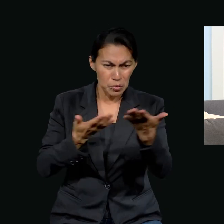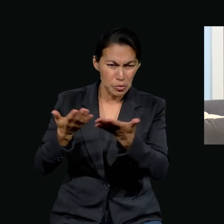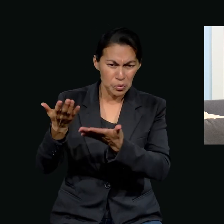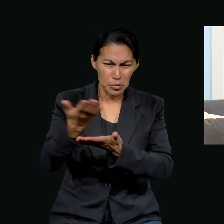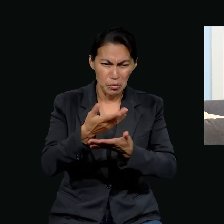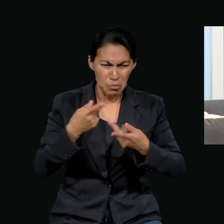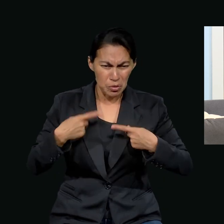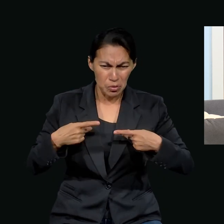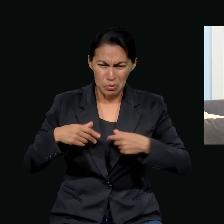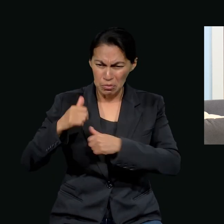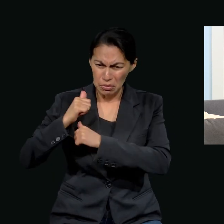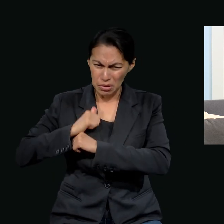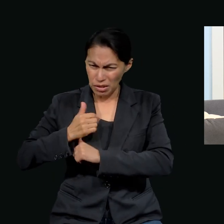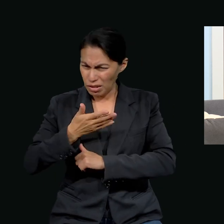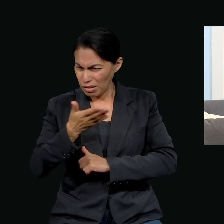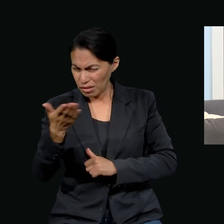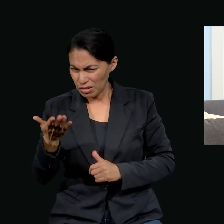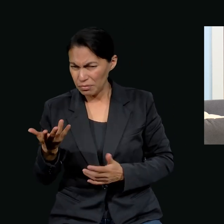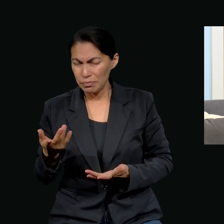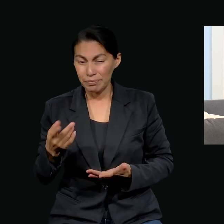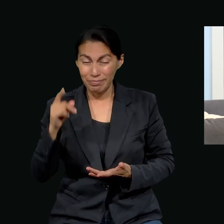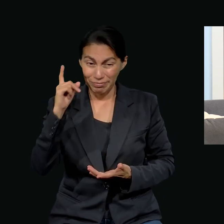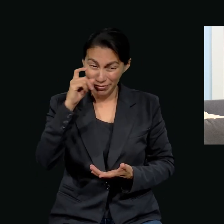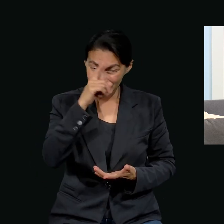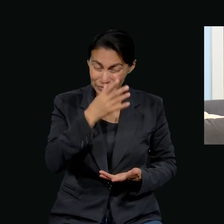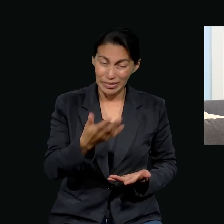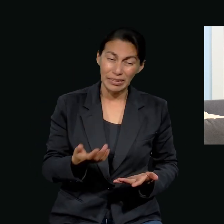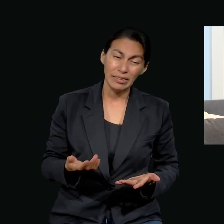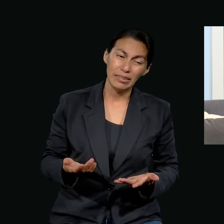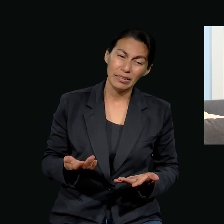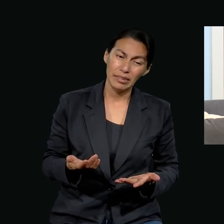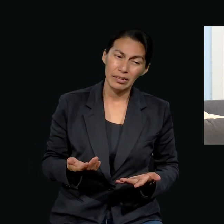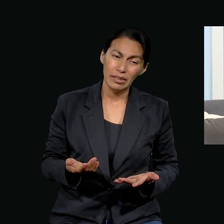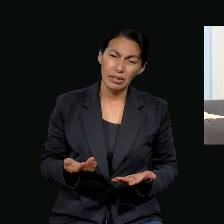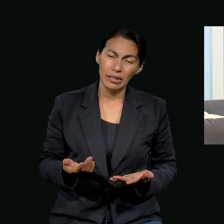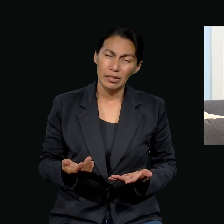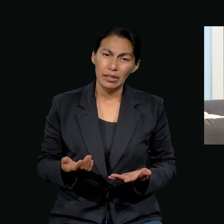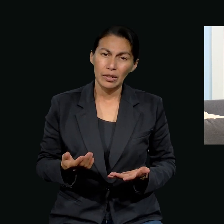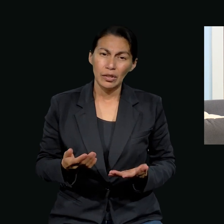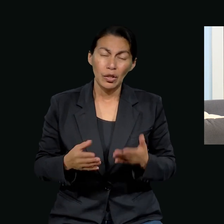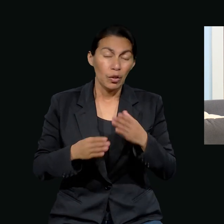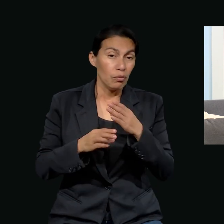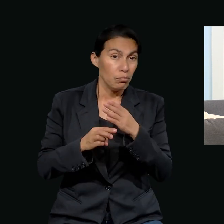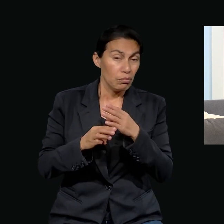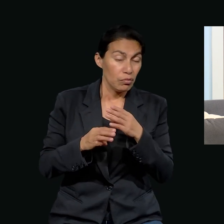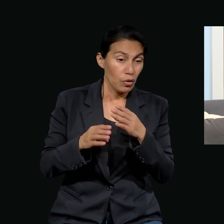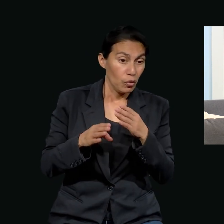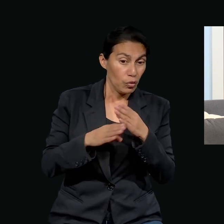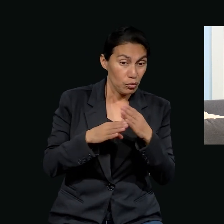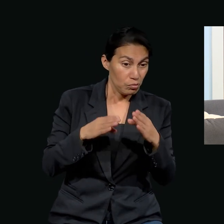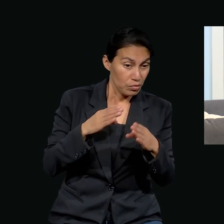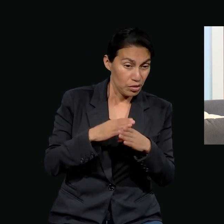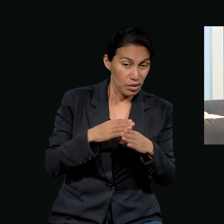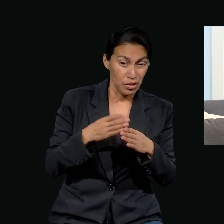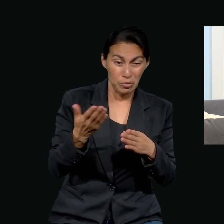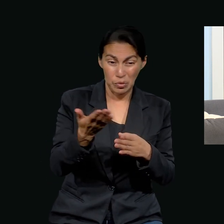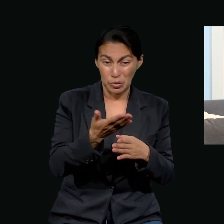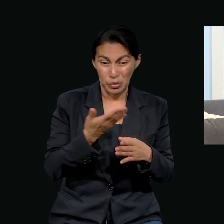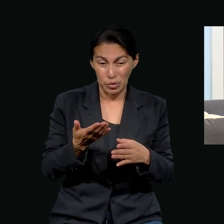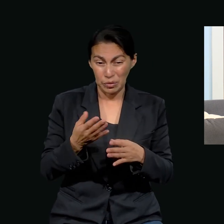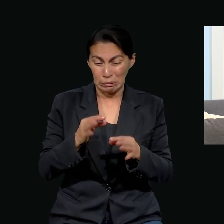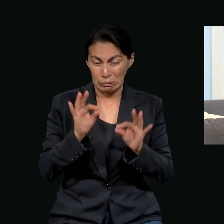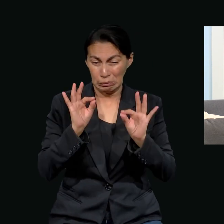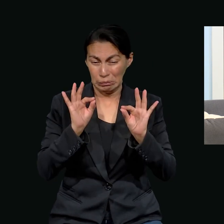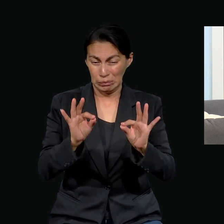parte de las autoridades. En aquel momento las cosas, el materialismo, la posición marxista